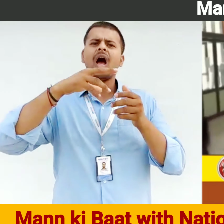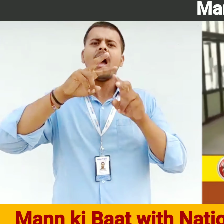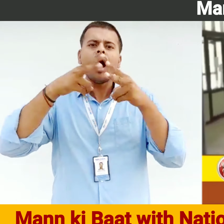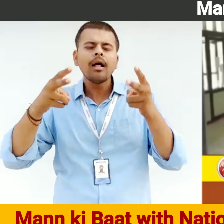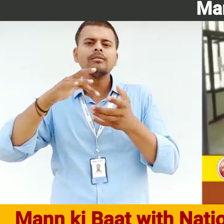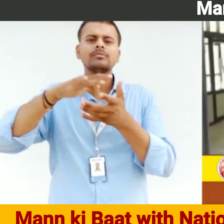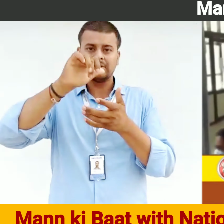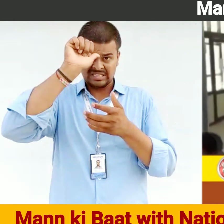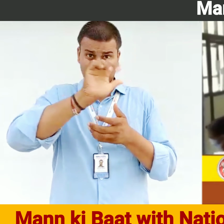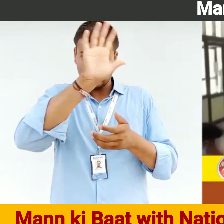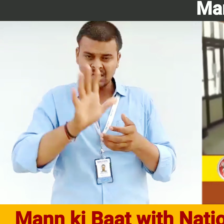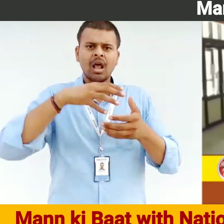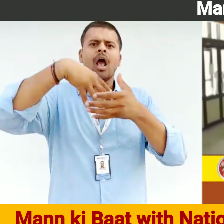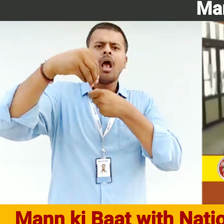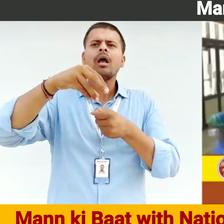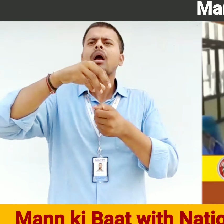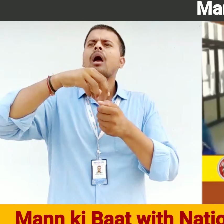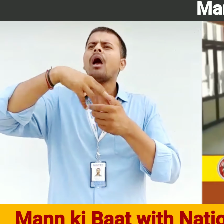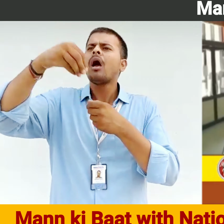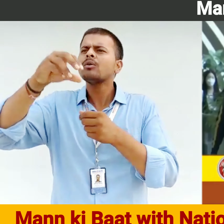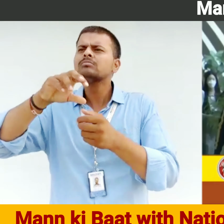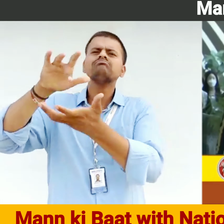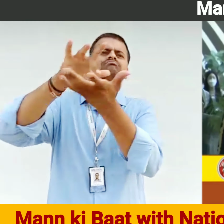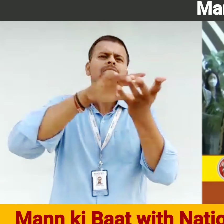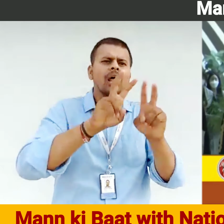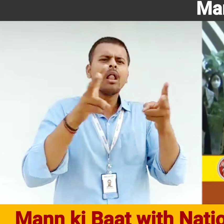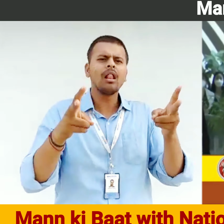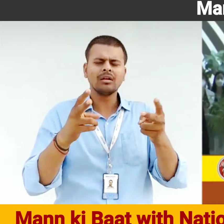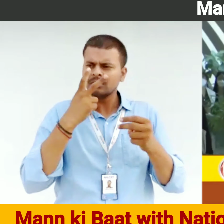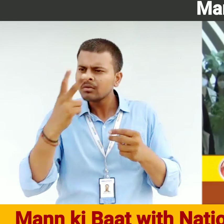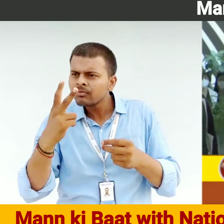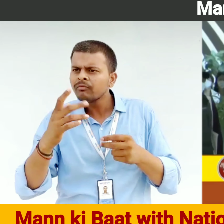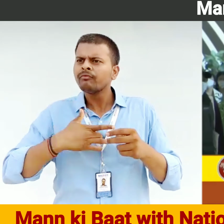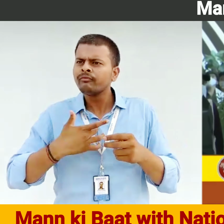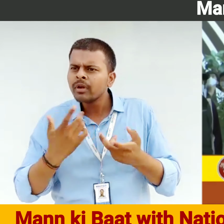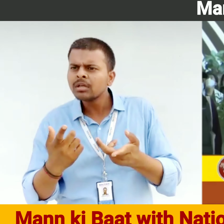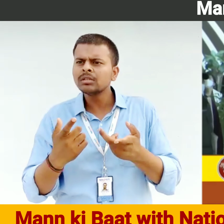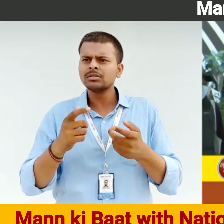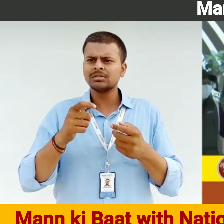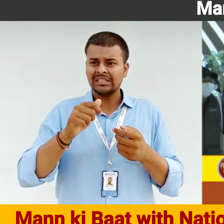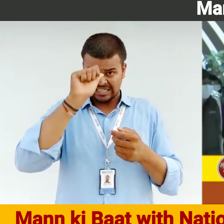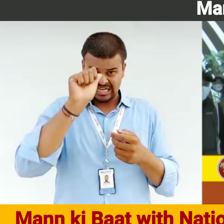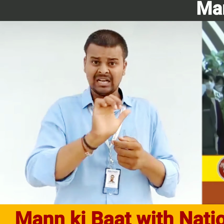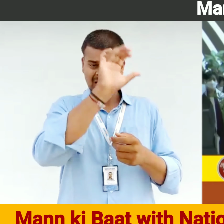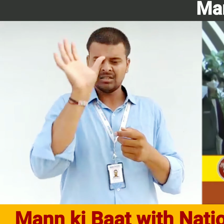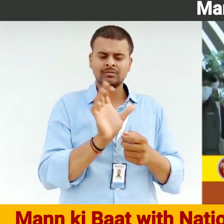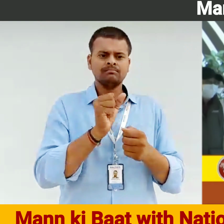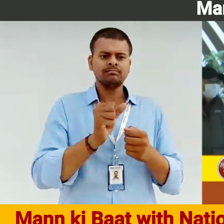है कि वास्तव में भारतवासियों की उपलब्धि कितनी बड़ी है। हमारी